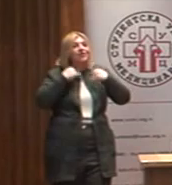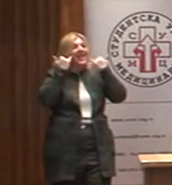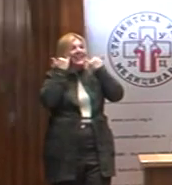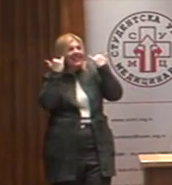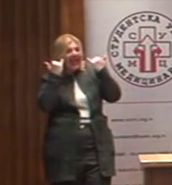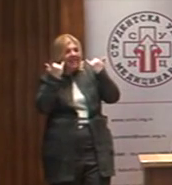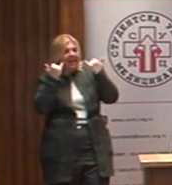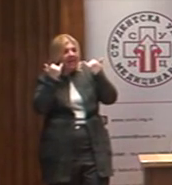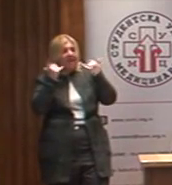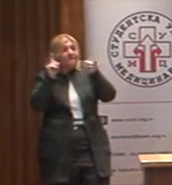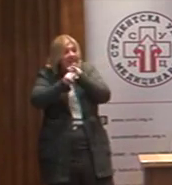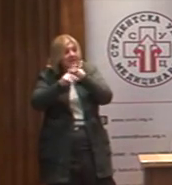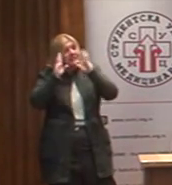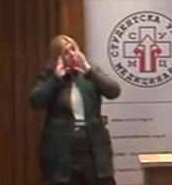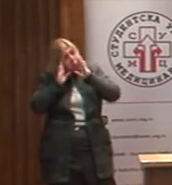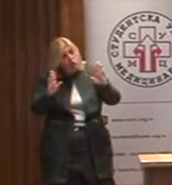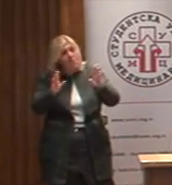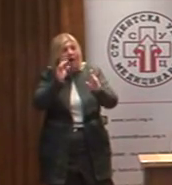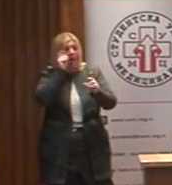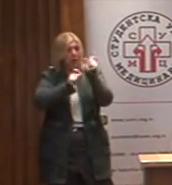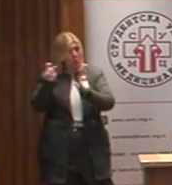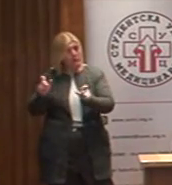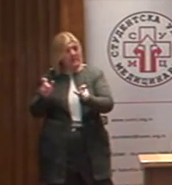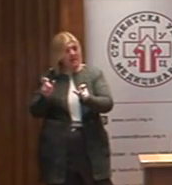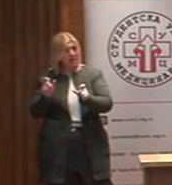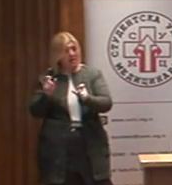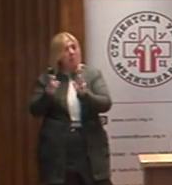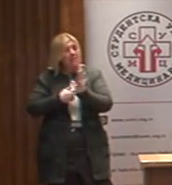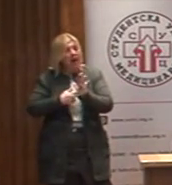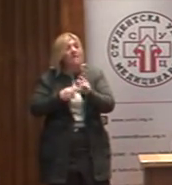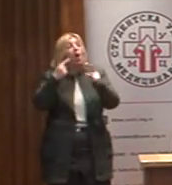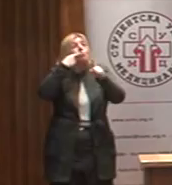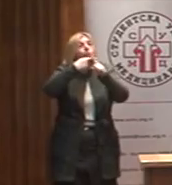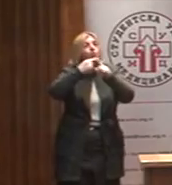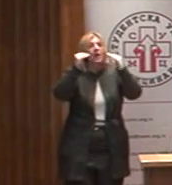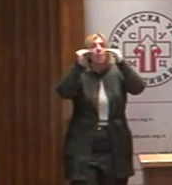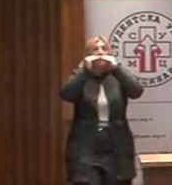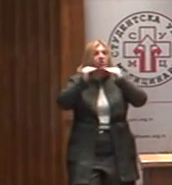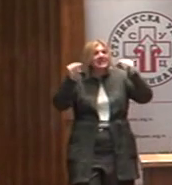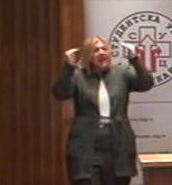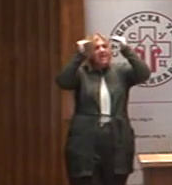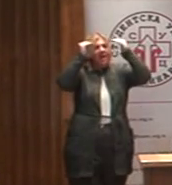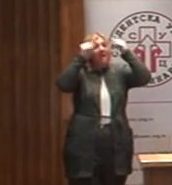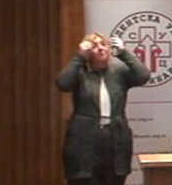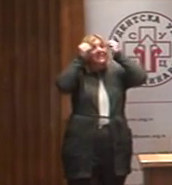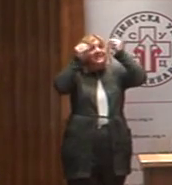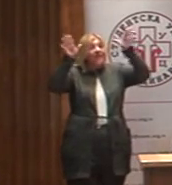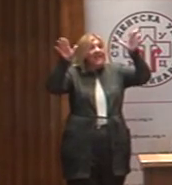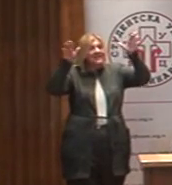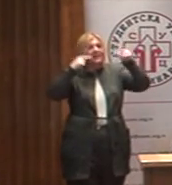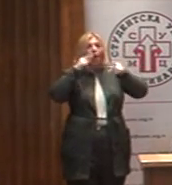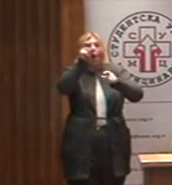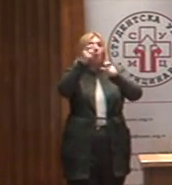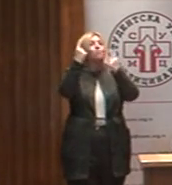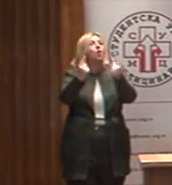za poštovanje ljudskih prava, za podizanje svesti o kako među studentima medicine, tako i uopšte među narodom,